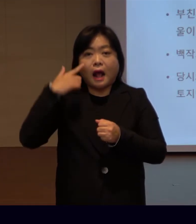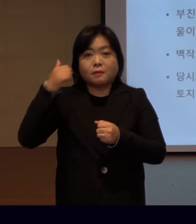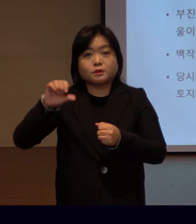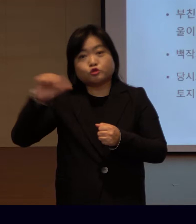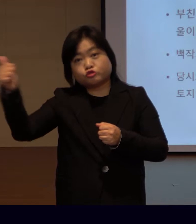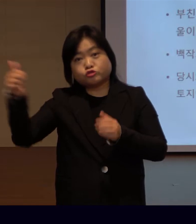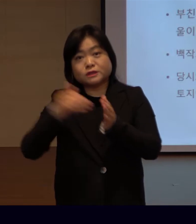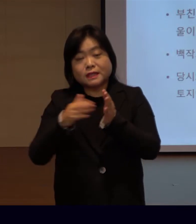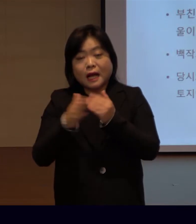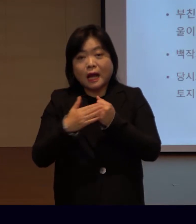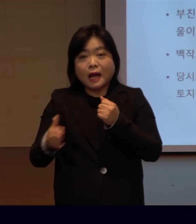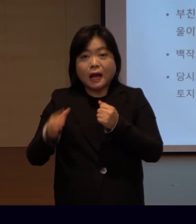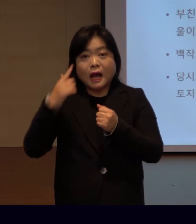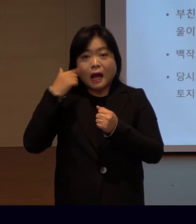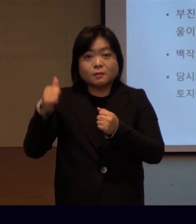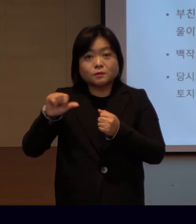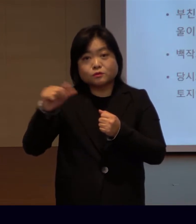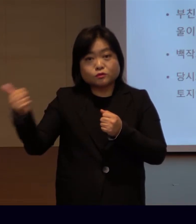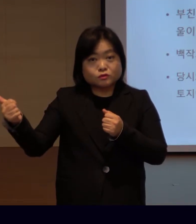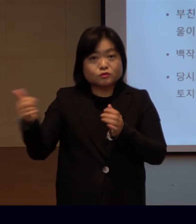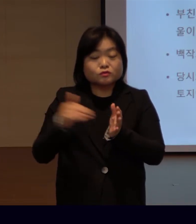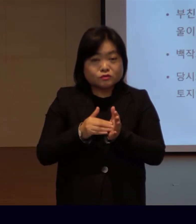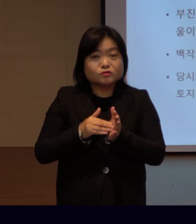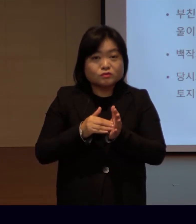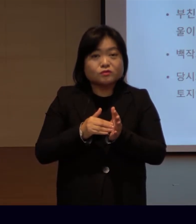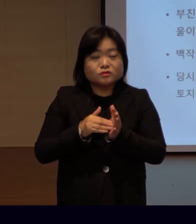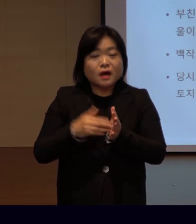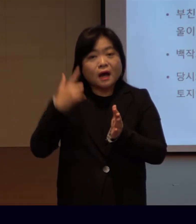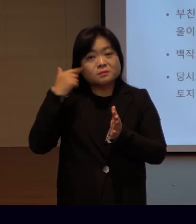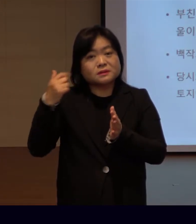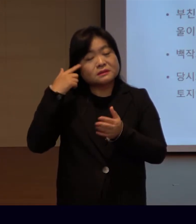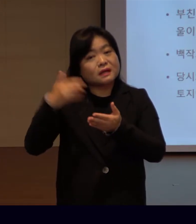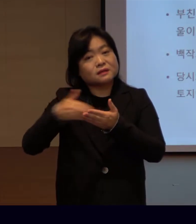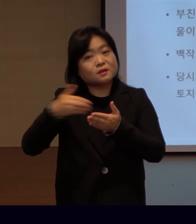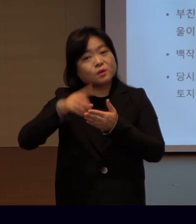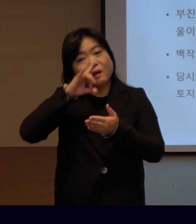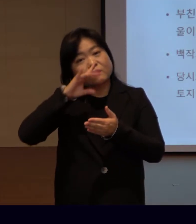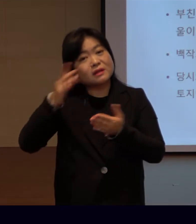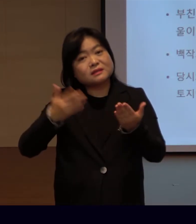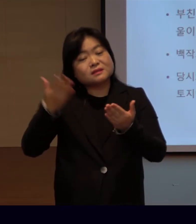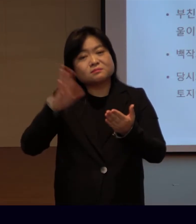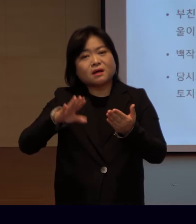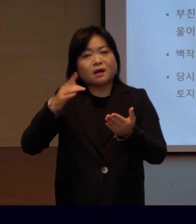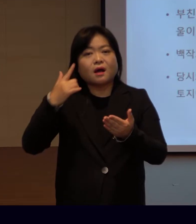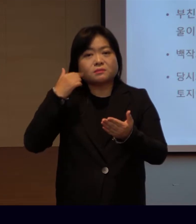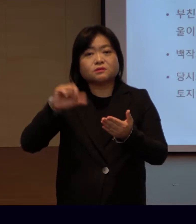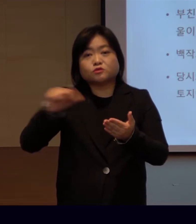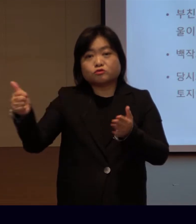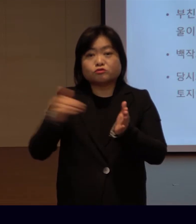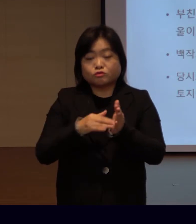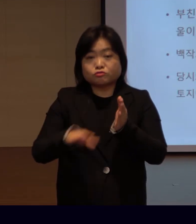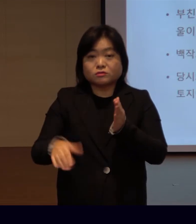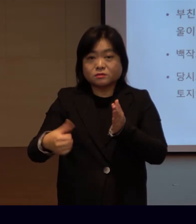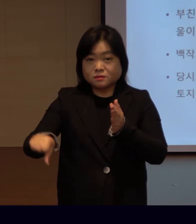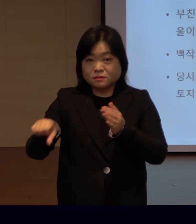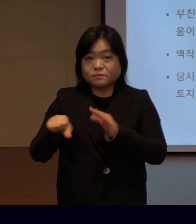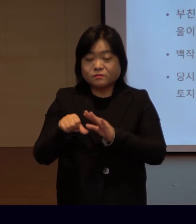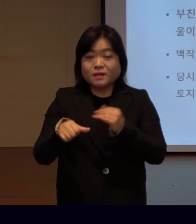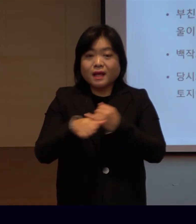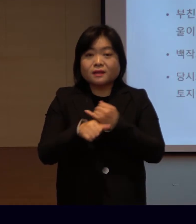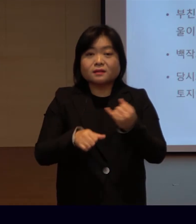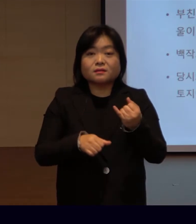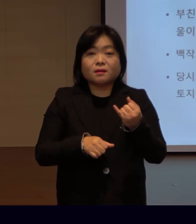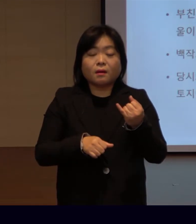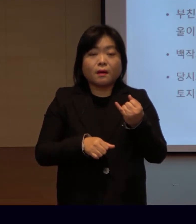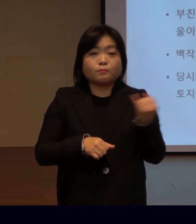죽자마자 이제 결혼을. 아버지는 상상도 못하는 거예요. 그거는. 그런데 백작 부인 이제 이 남자의 애인이었던